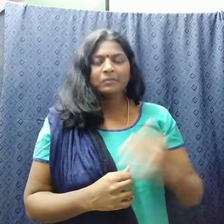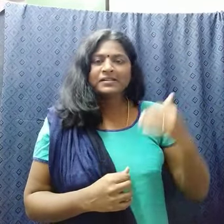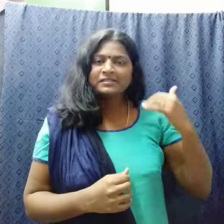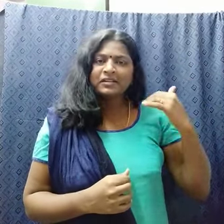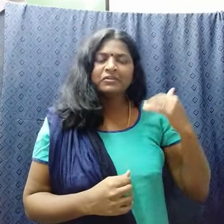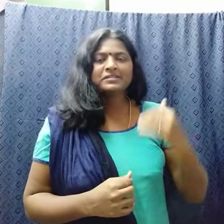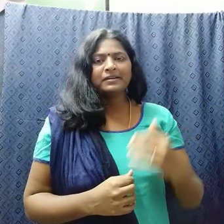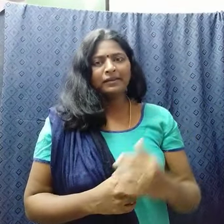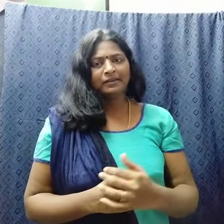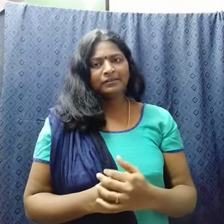மார்ச் 31st அன்னைக்கு